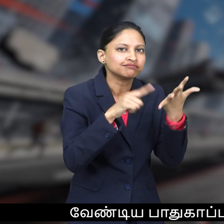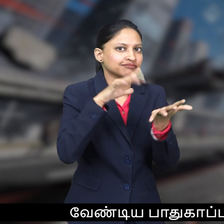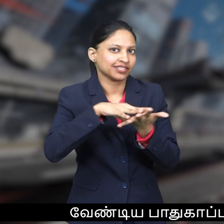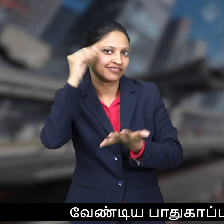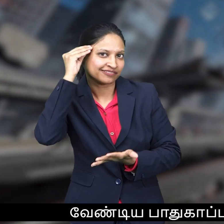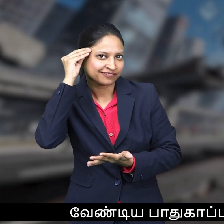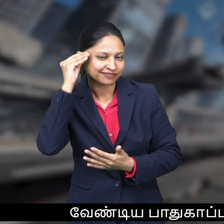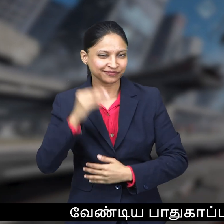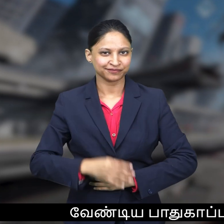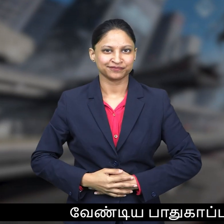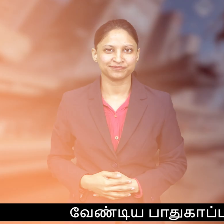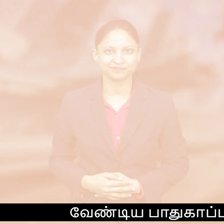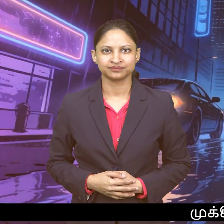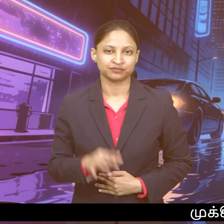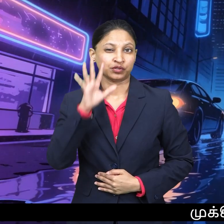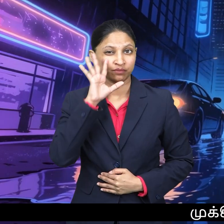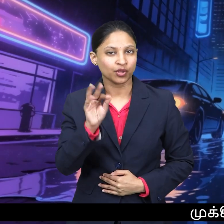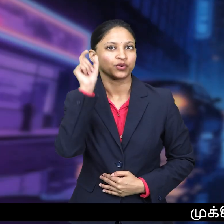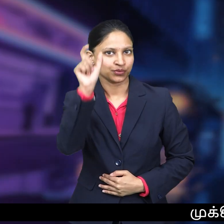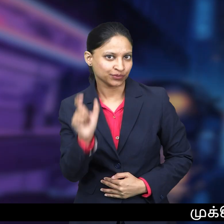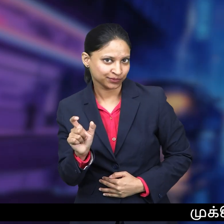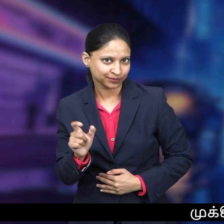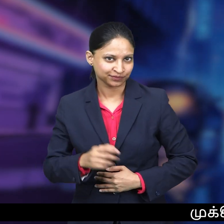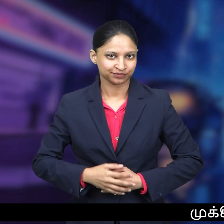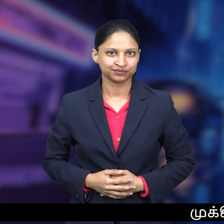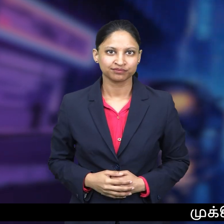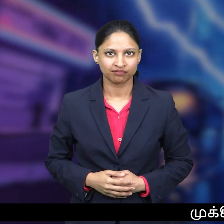அறிந்து கொள்வீர்கள். முக்கிய வார்த்தைகள்: